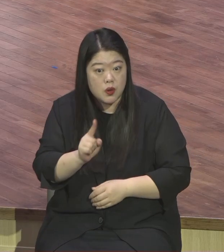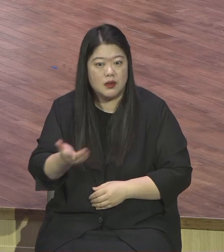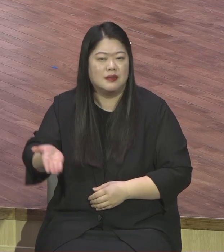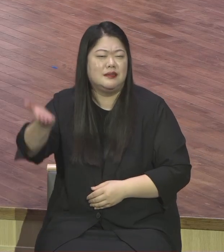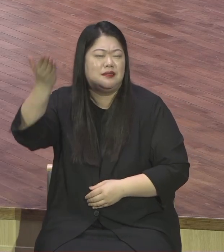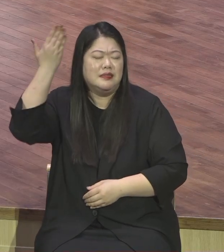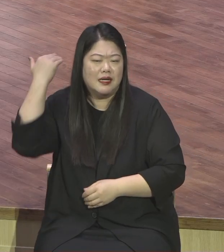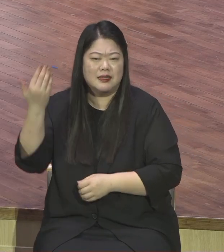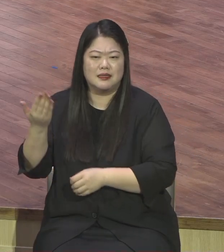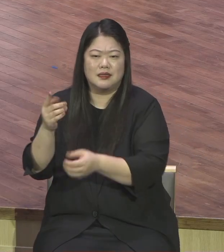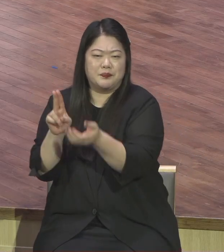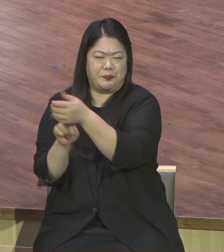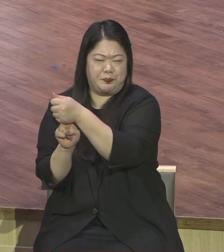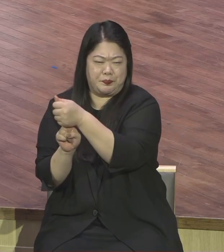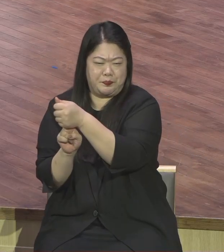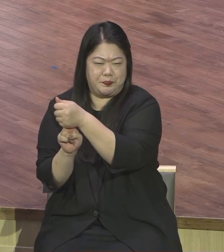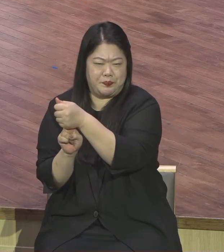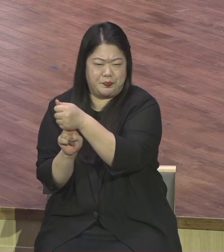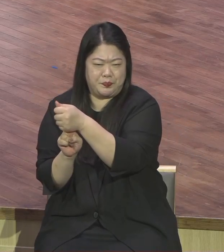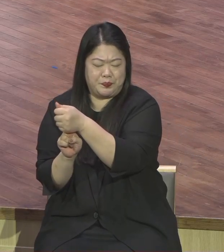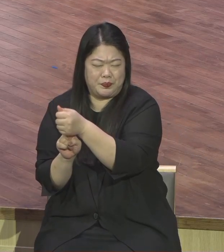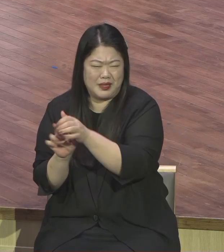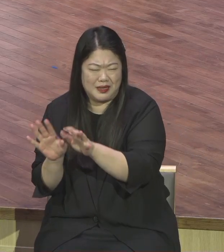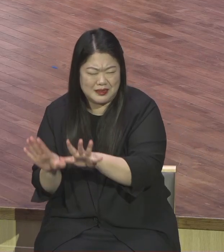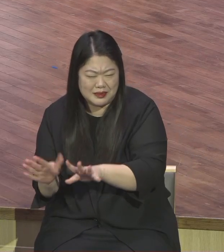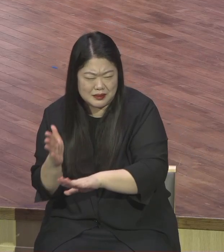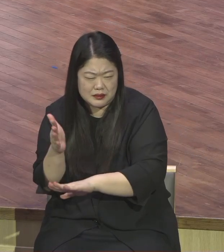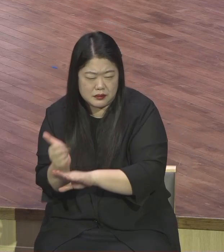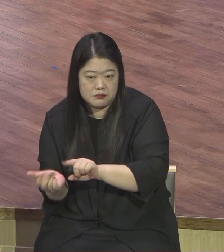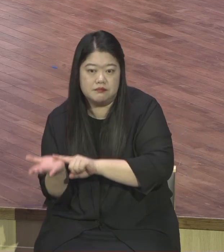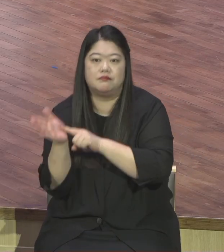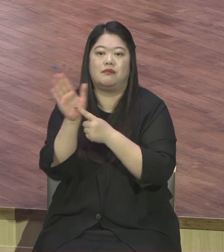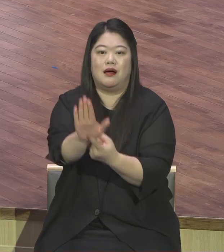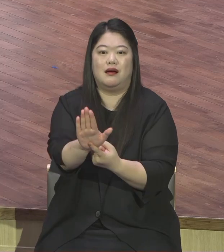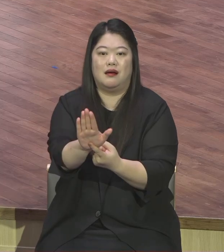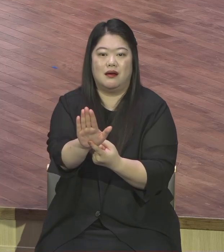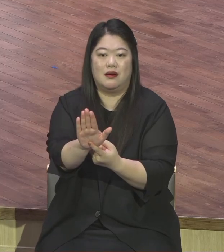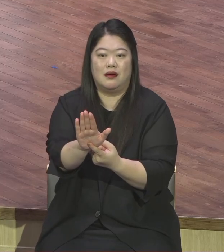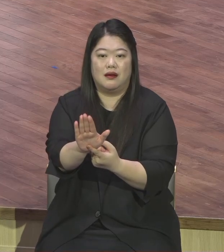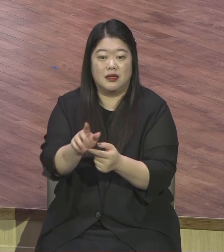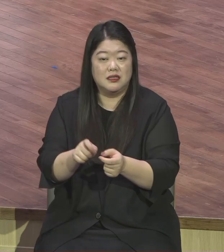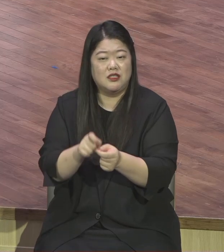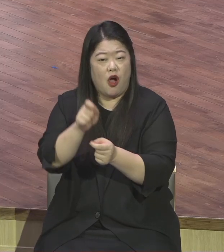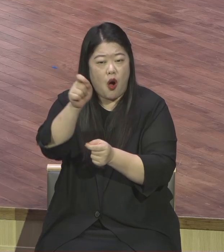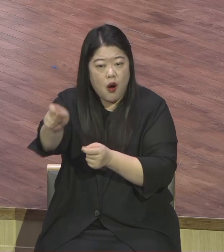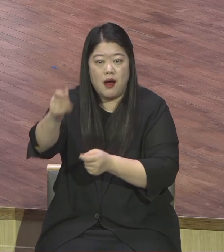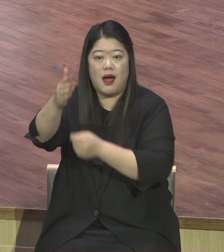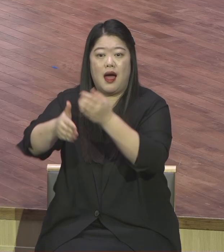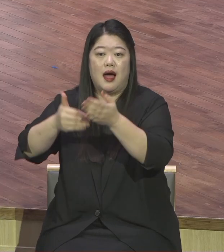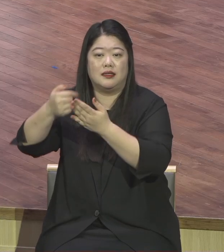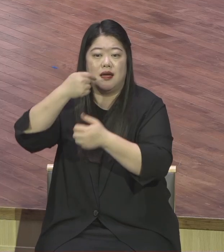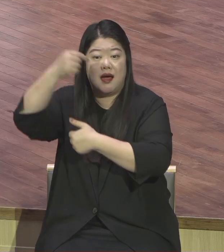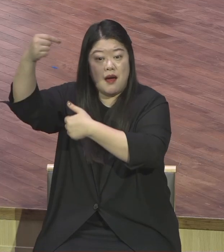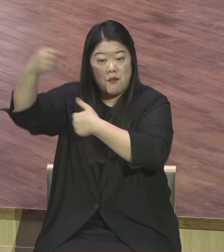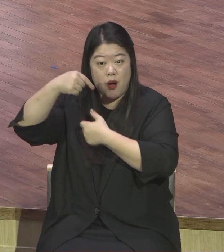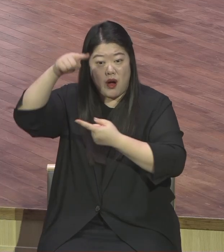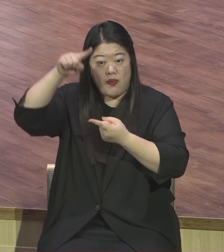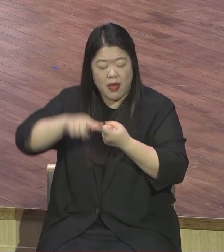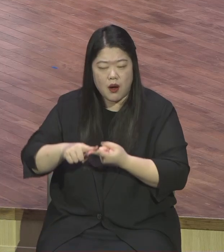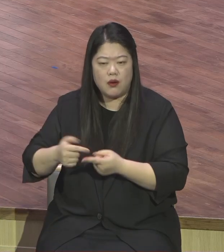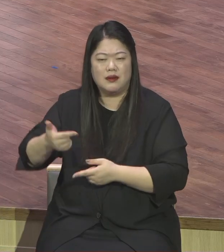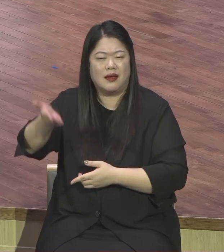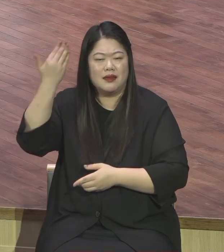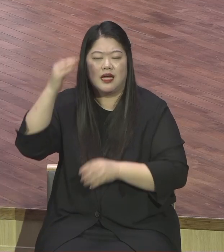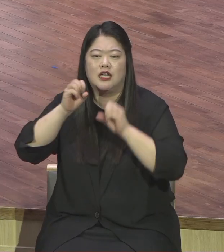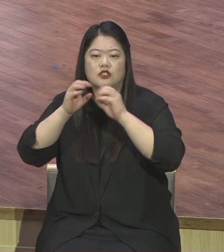영세전부터 감추어졌다가 이제 나타나신 바 되었으며 영원하신 하나님의 명을 따라 선지자들의 글로